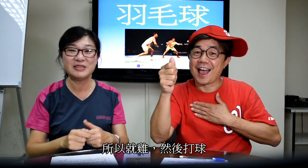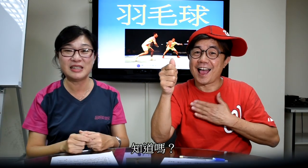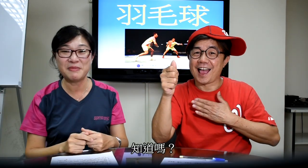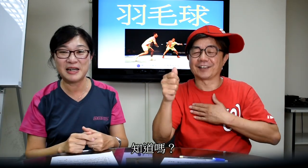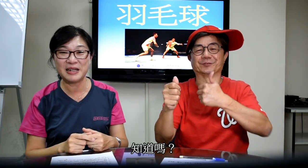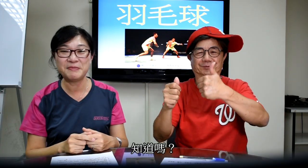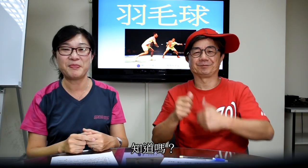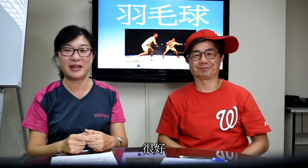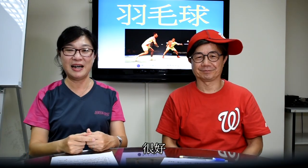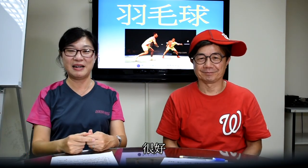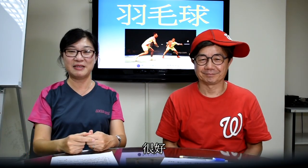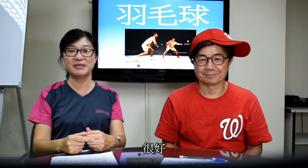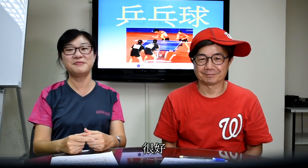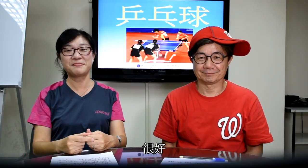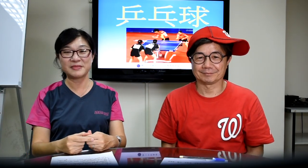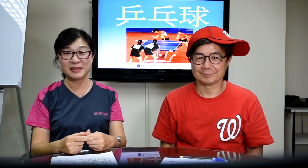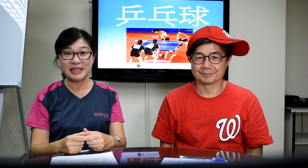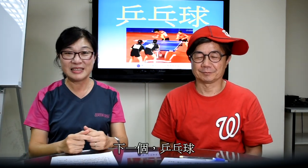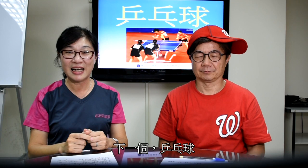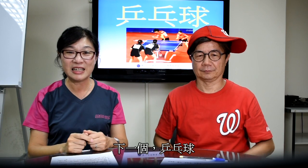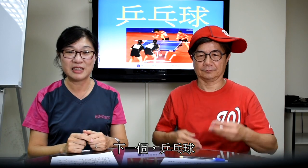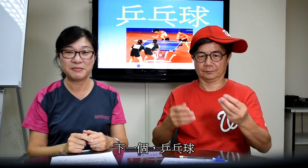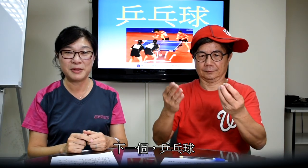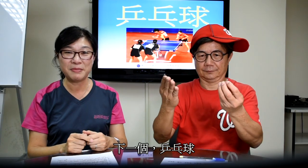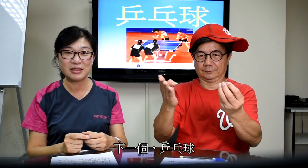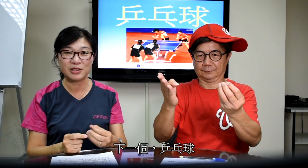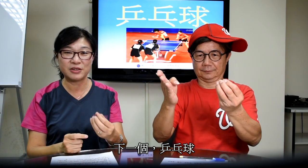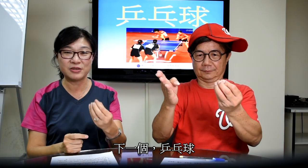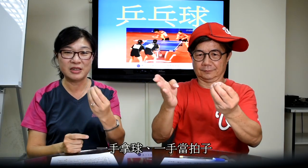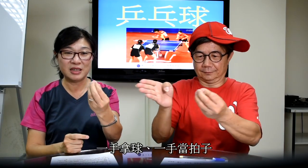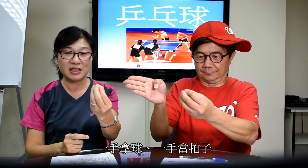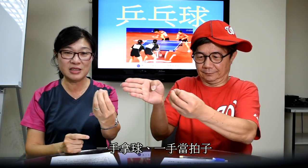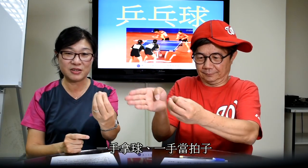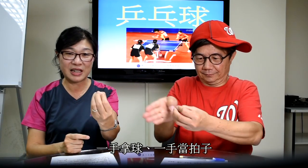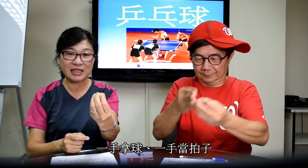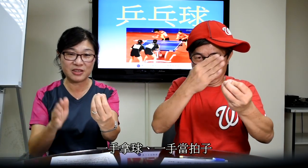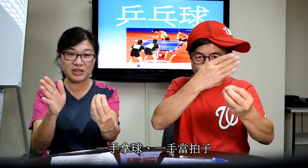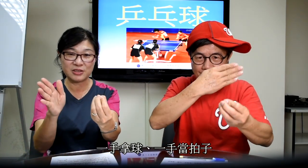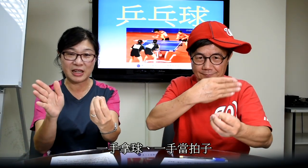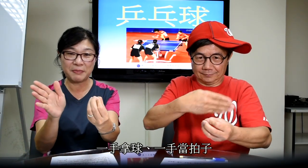道吗？很好，下一个。乒乓球，一手拿球，一手当拍